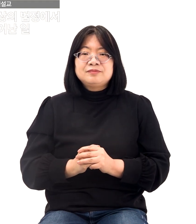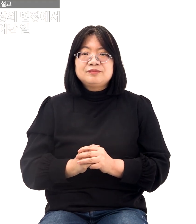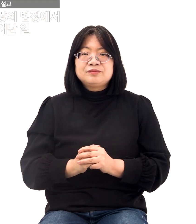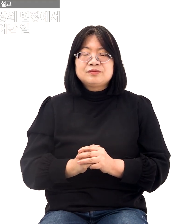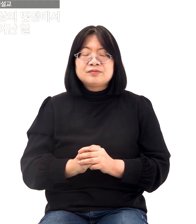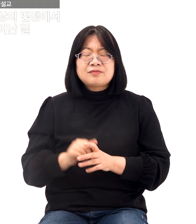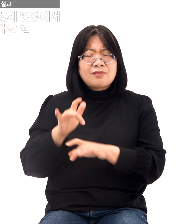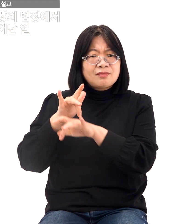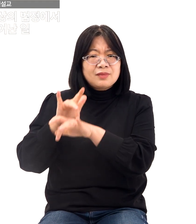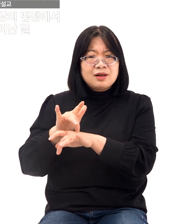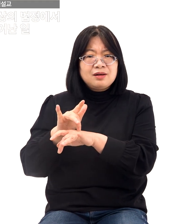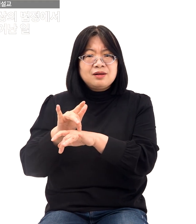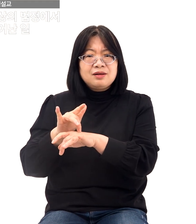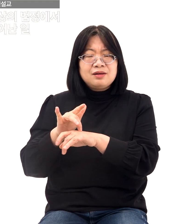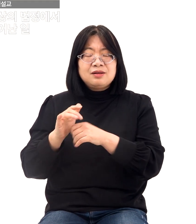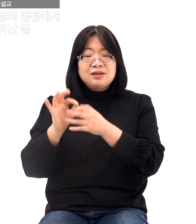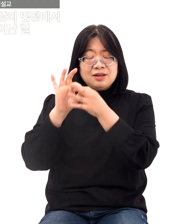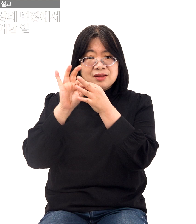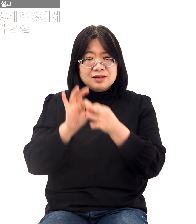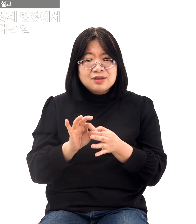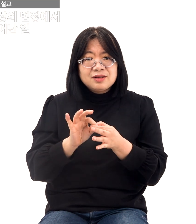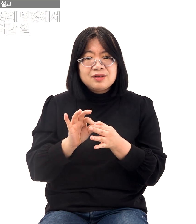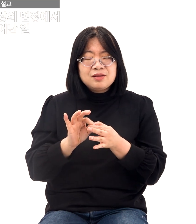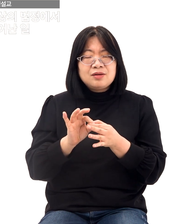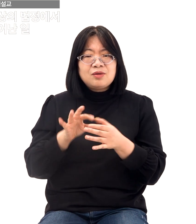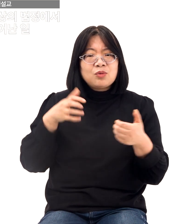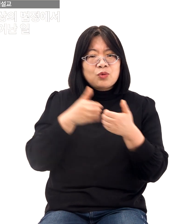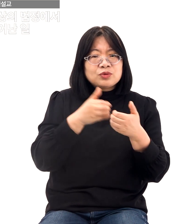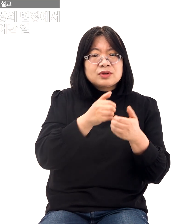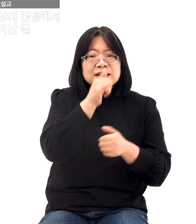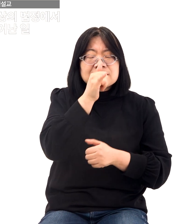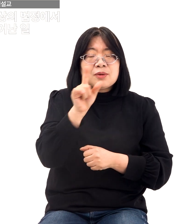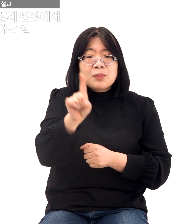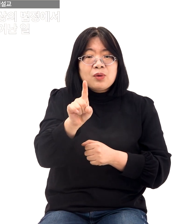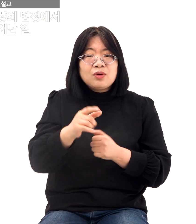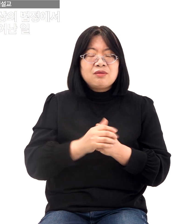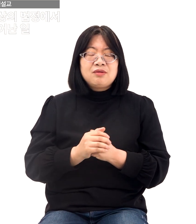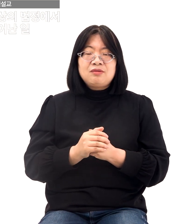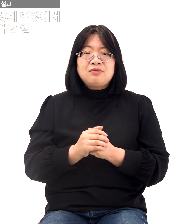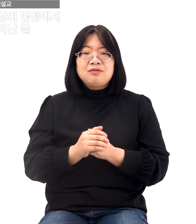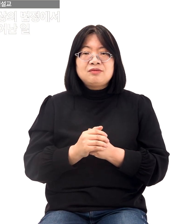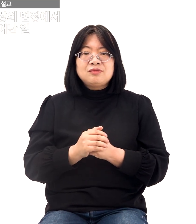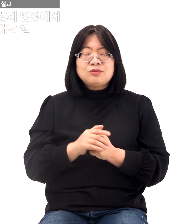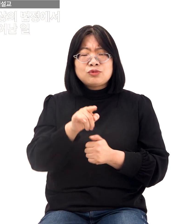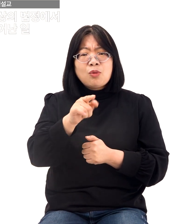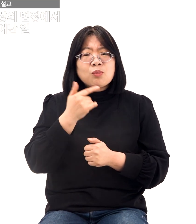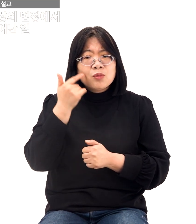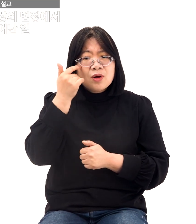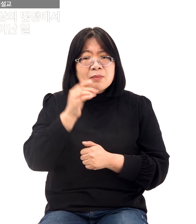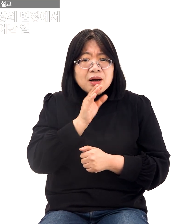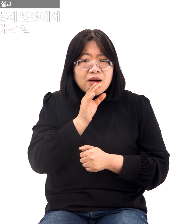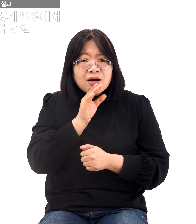근데 사탄은 이 지점을 계속 공격해요. 야, 네가 그러고도 목사냐?